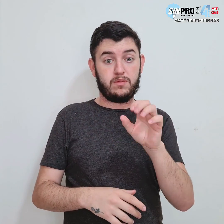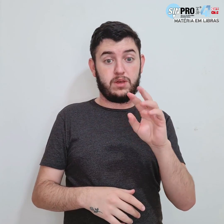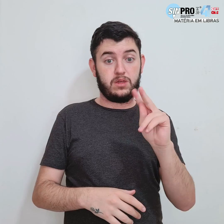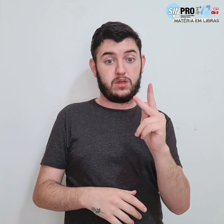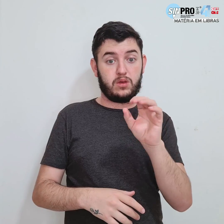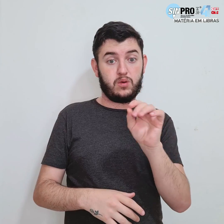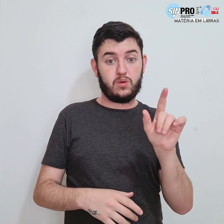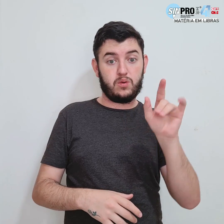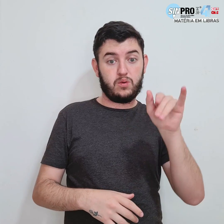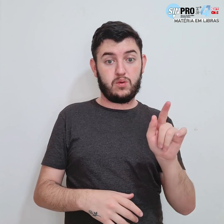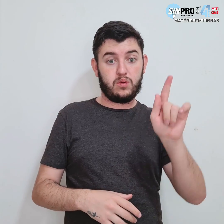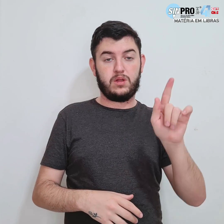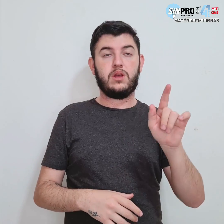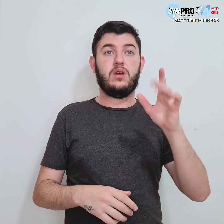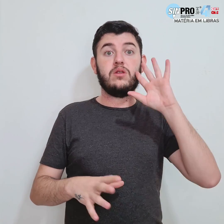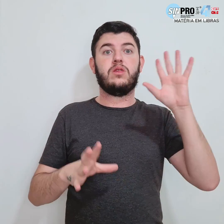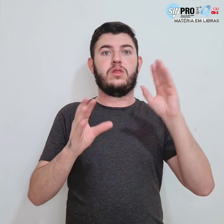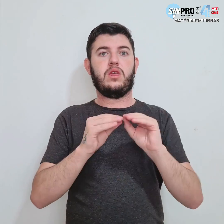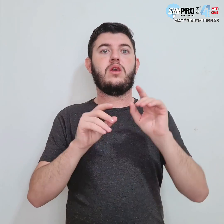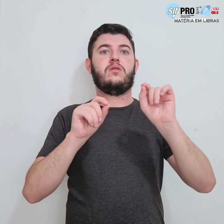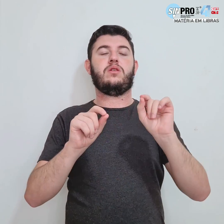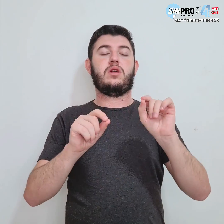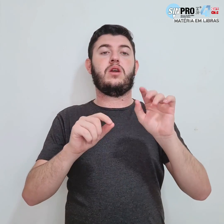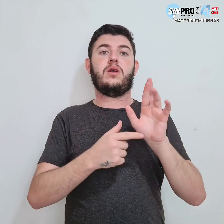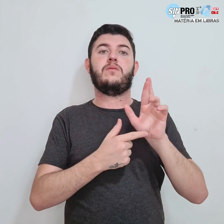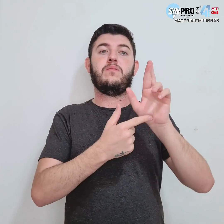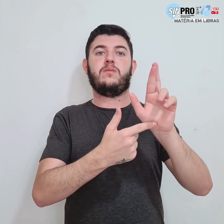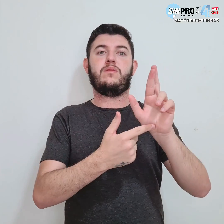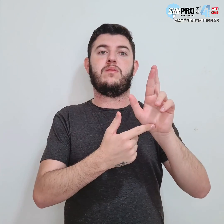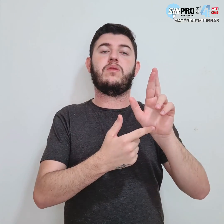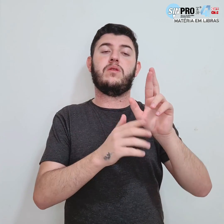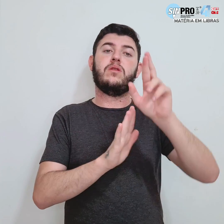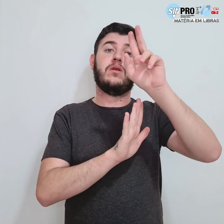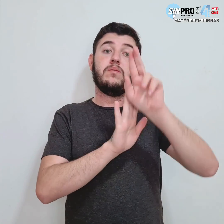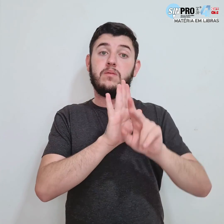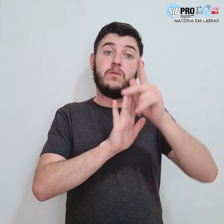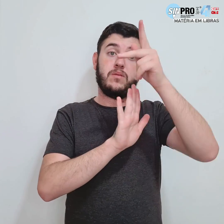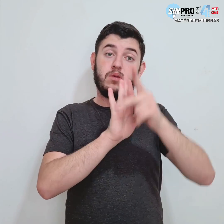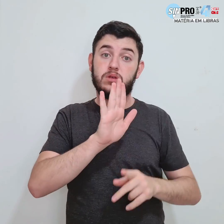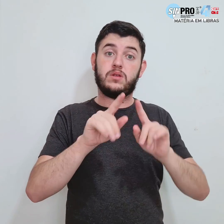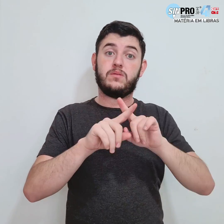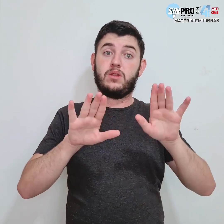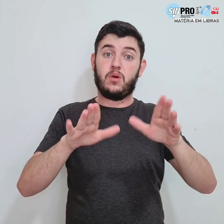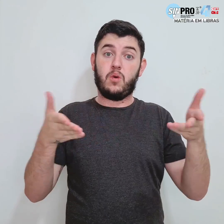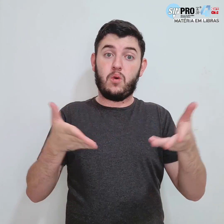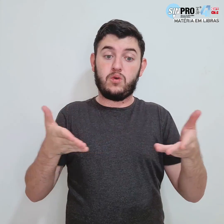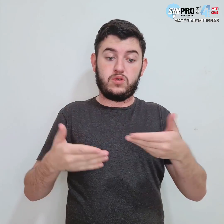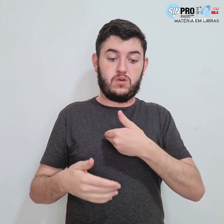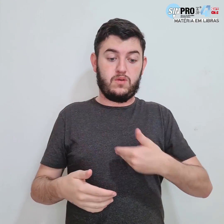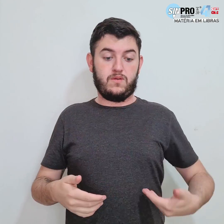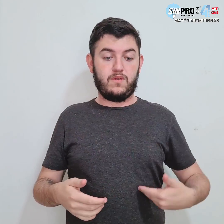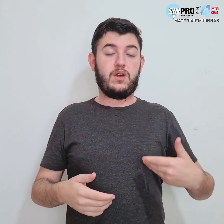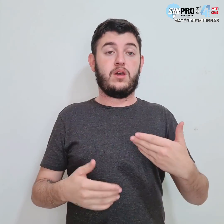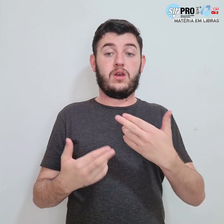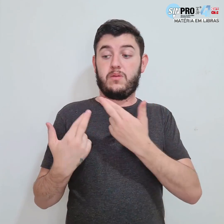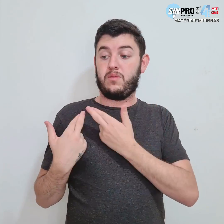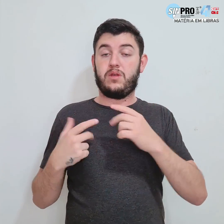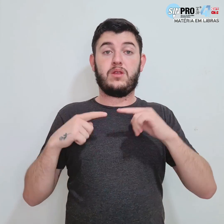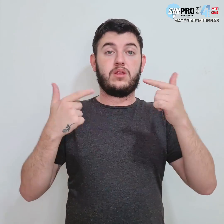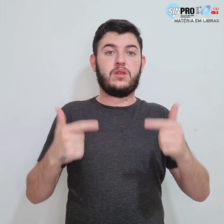visão clara do que ele representa. Hoje, vivemos no país que cada vez mais governantes irresponsáveis procuram se desobrigar